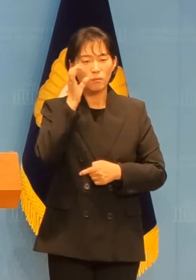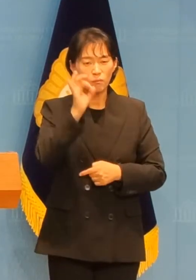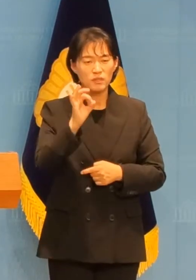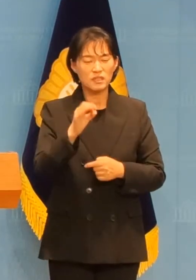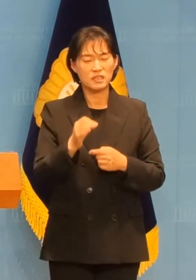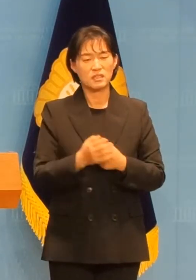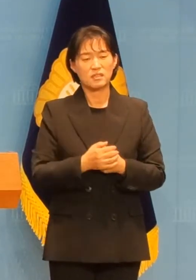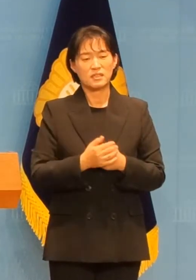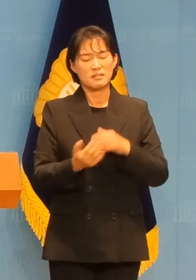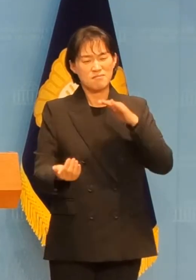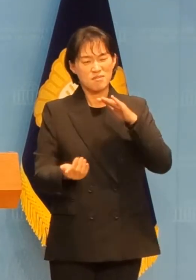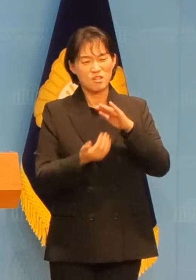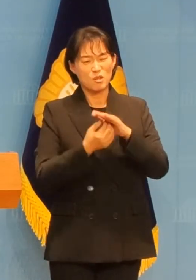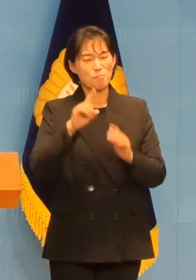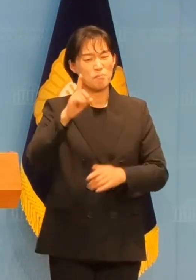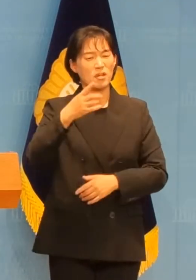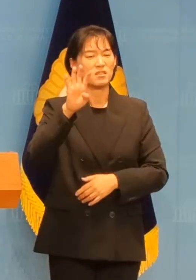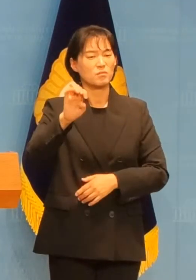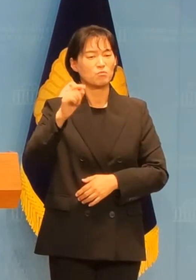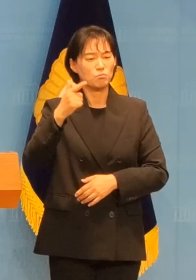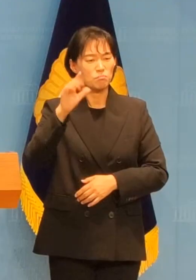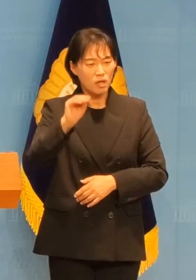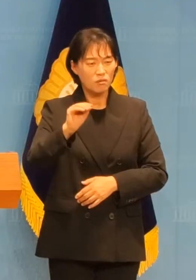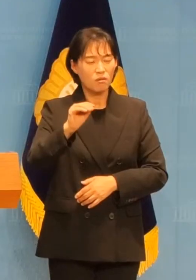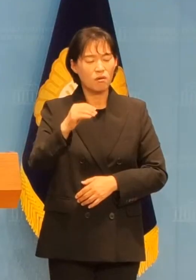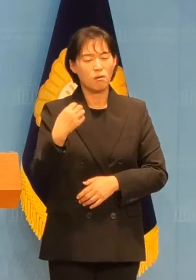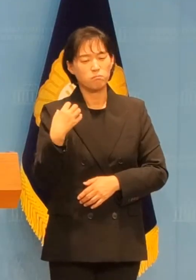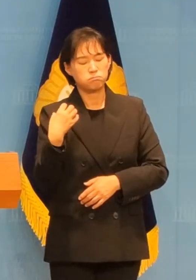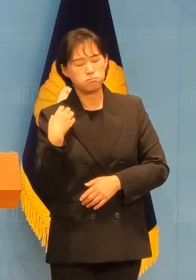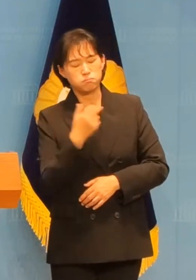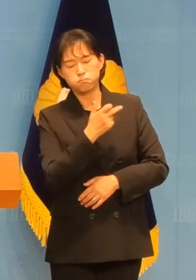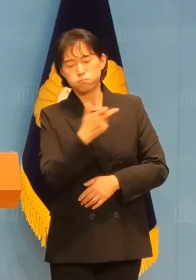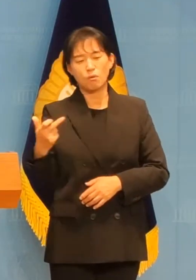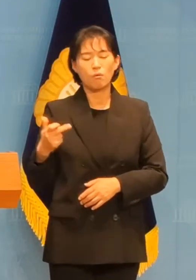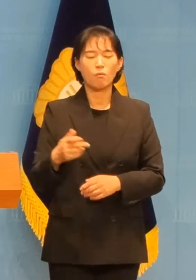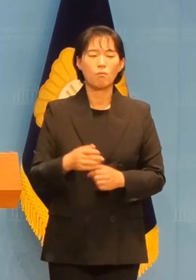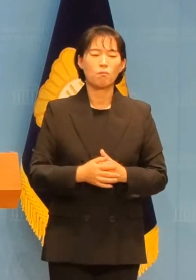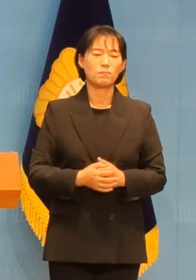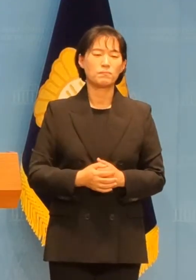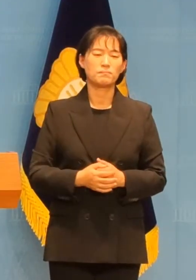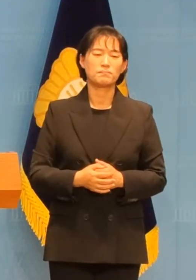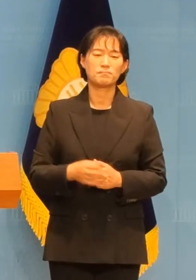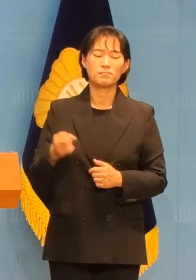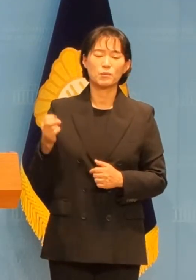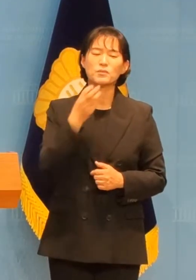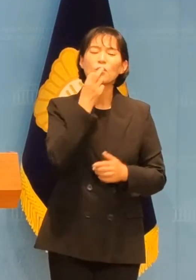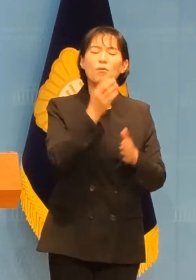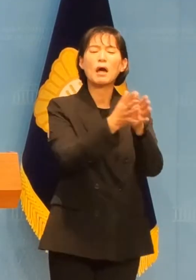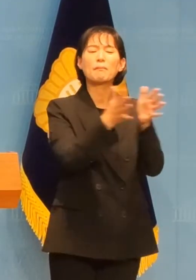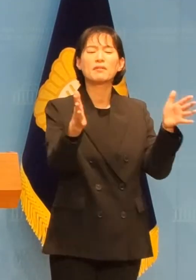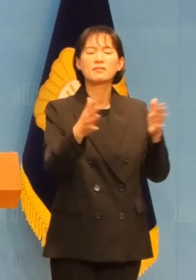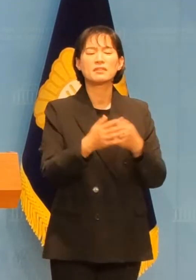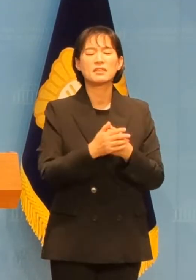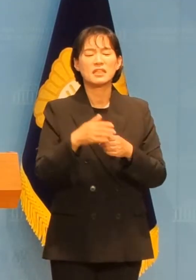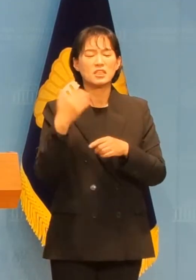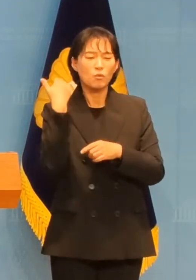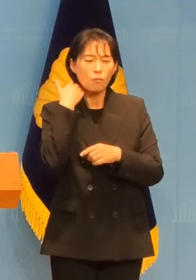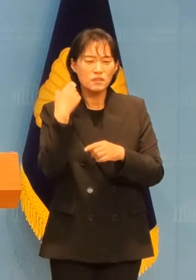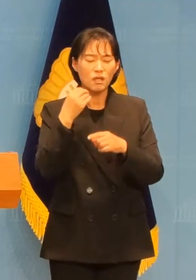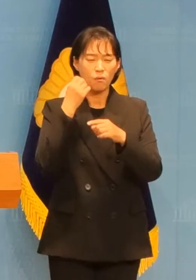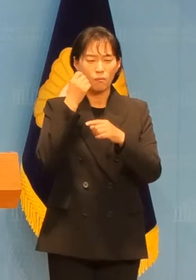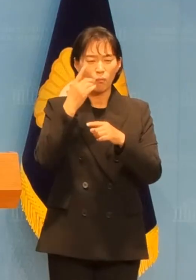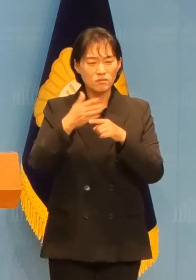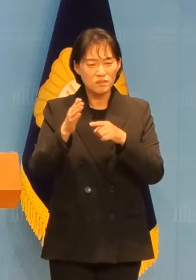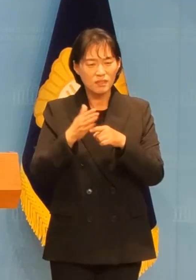최고치인 146만 원까지 올라 부담이 급격하게 커지고 있으며 서울 아파트 전월세